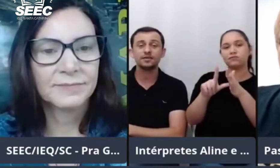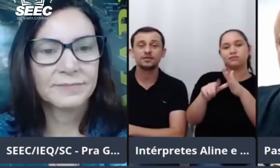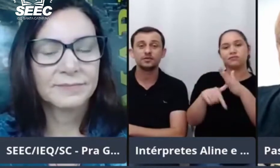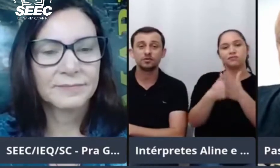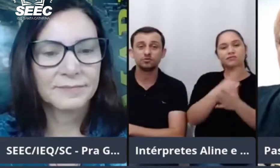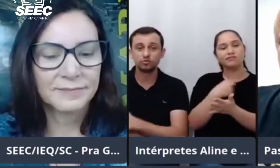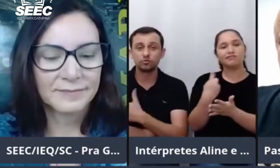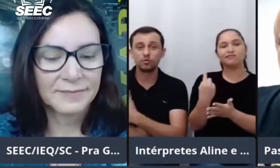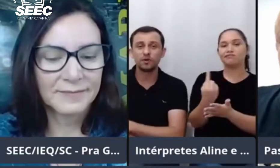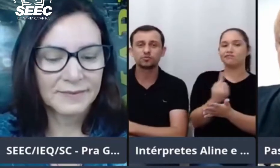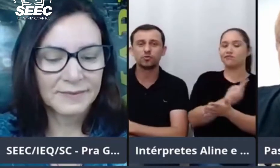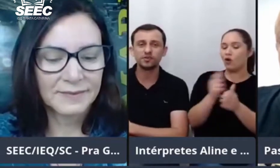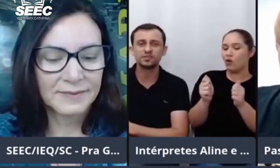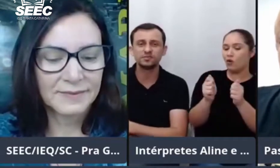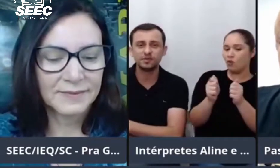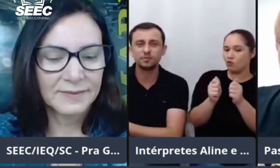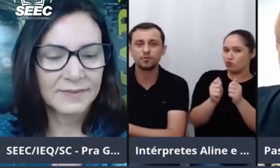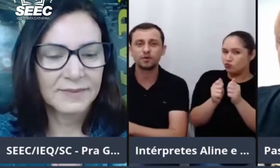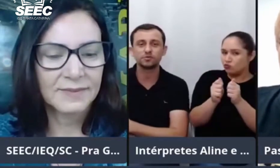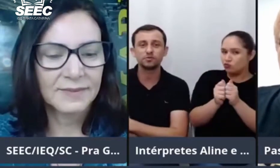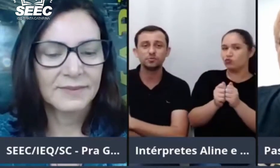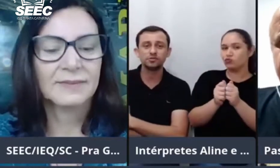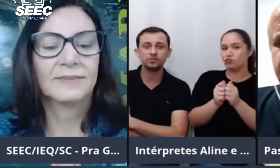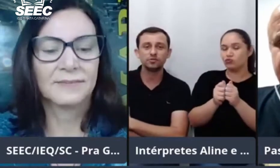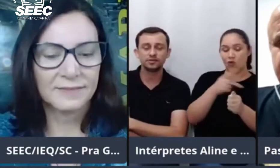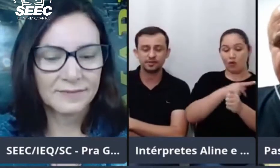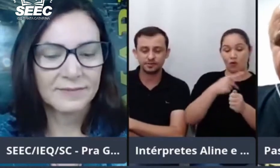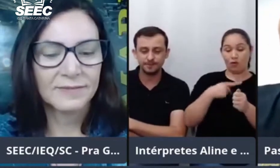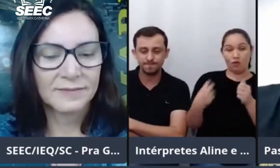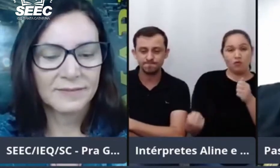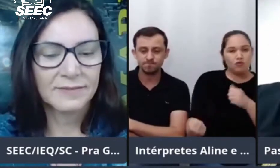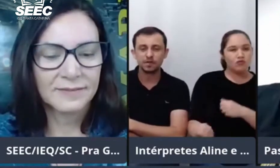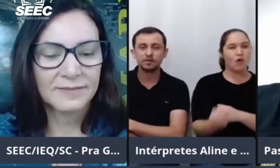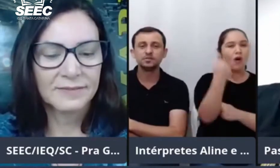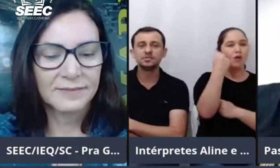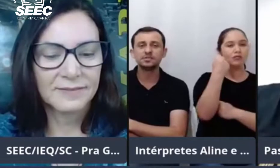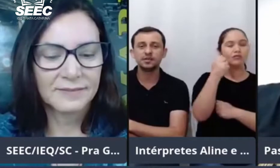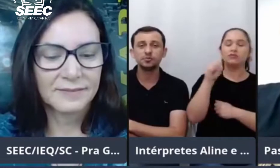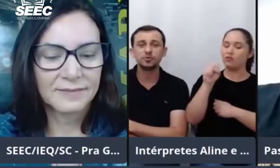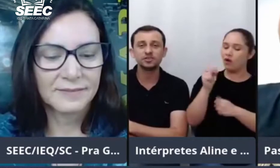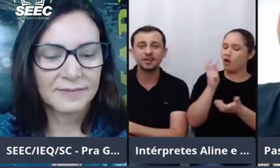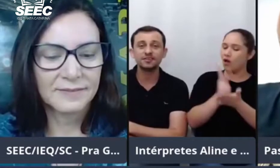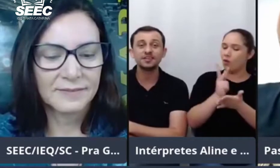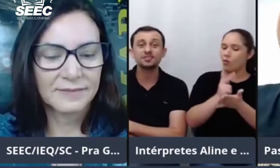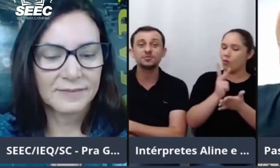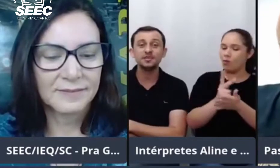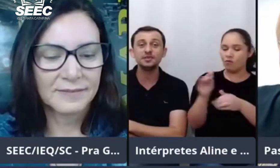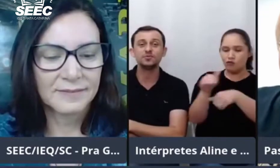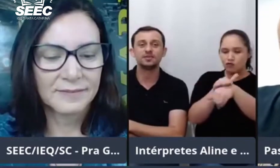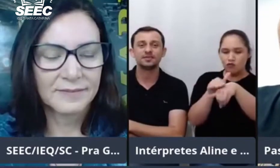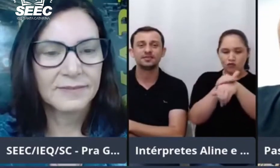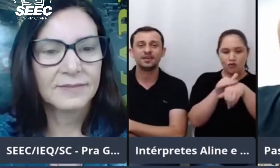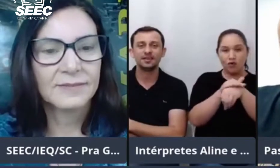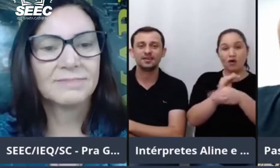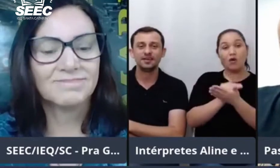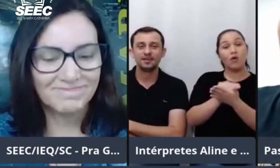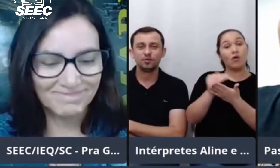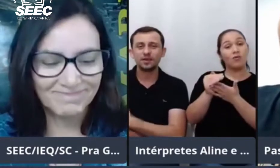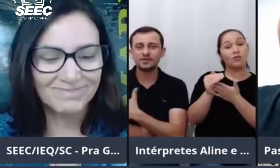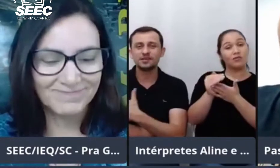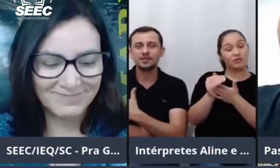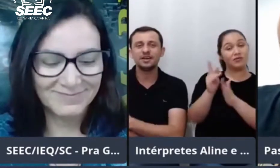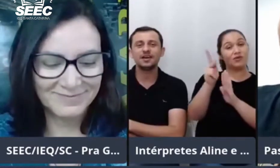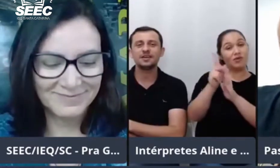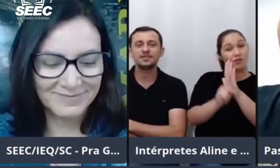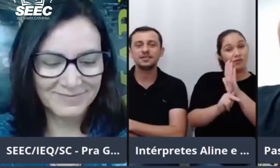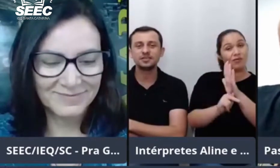ideia, né, conversando sempre com o pastor Roni, pedindo orientação, de iniciar esse projeto Igreja Bilíngue, né? O